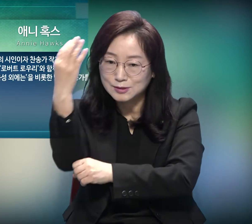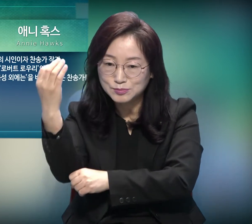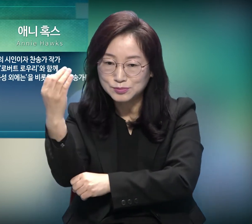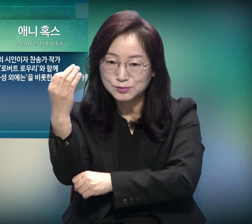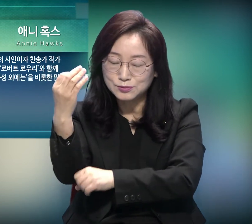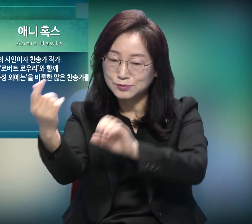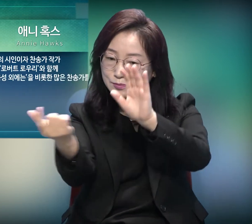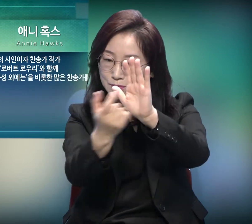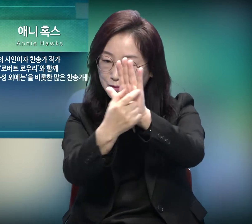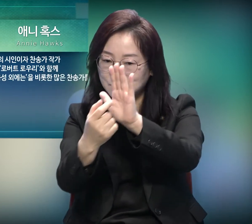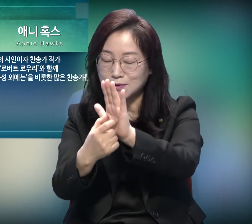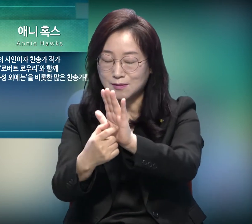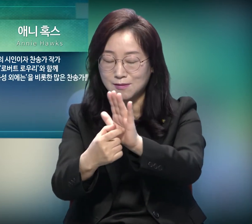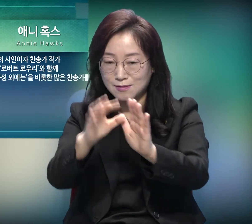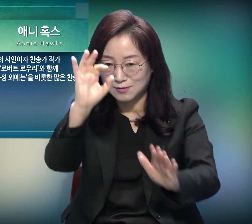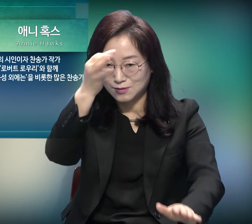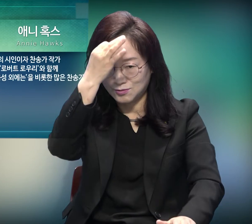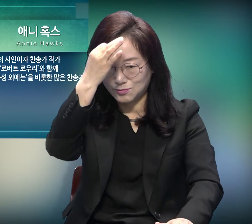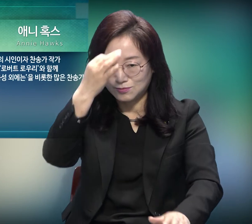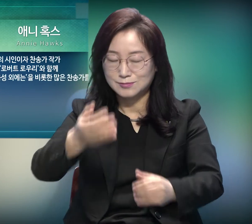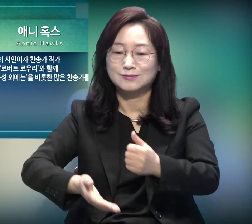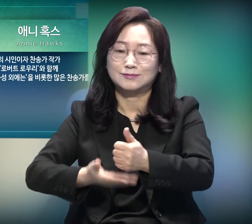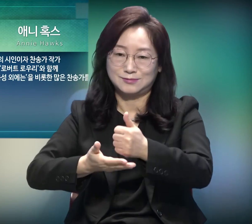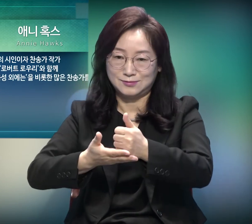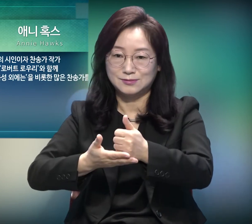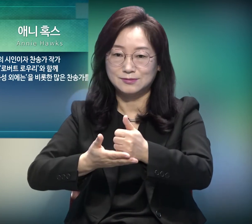하고 그렇게 재능을 인정받았습니다.